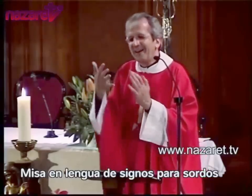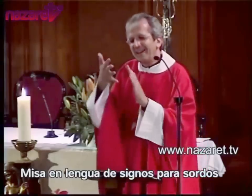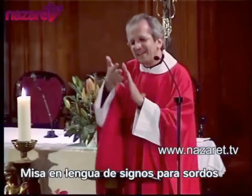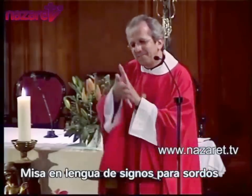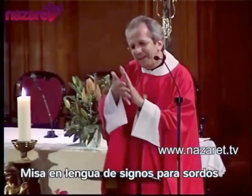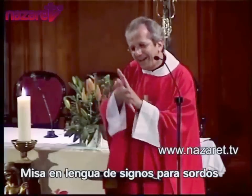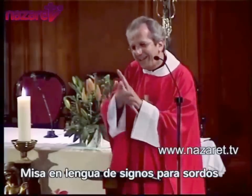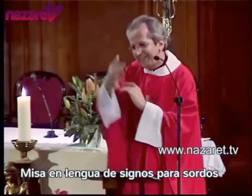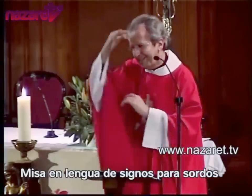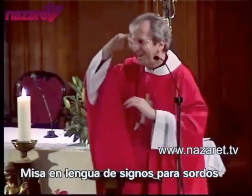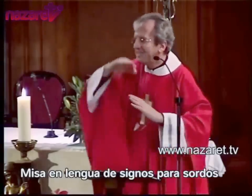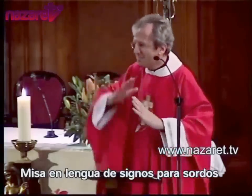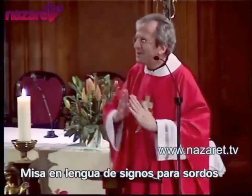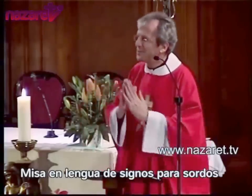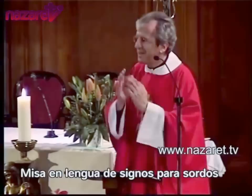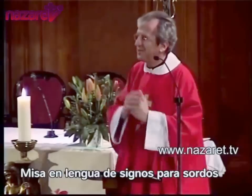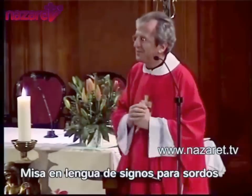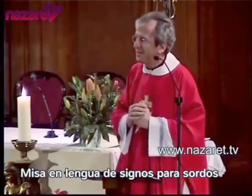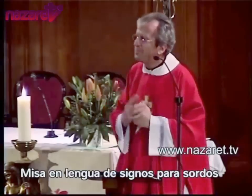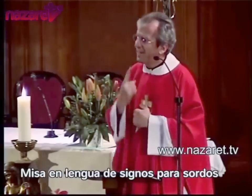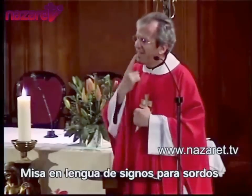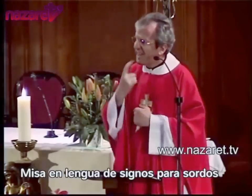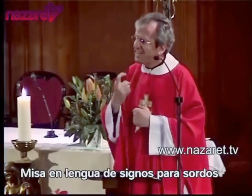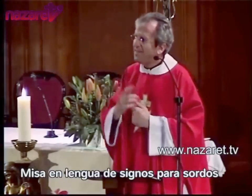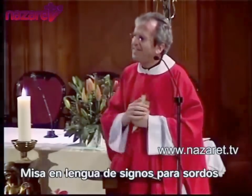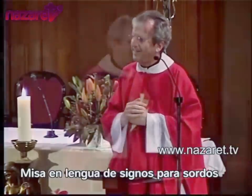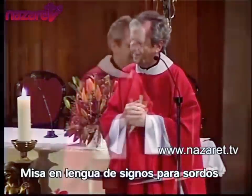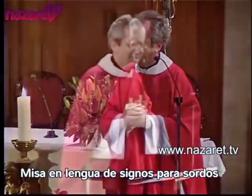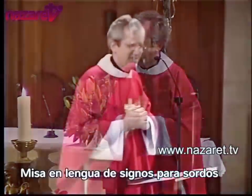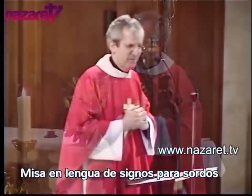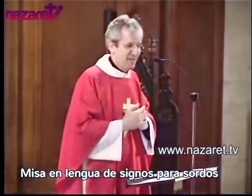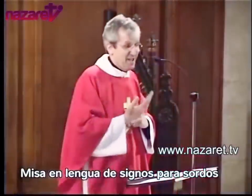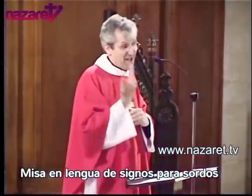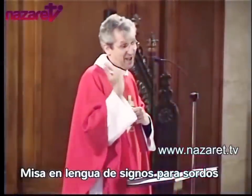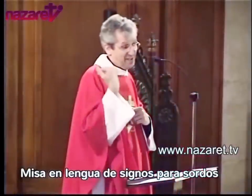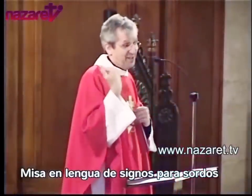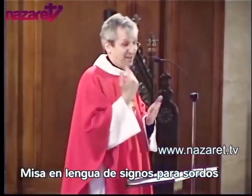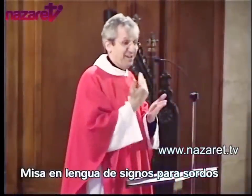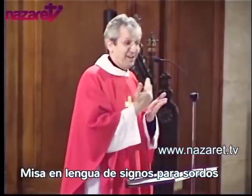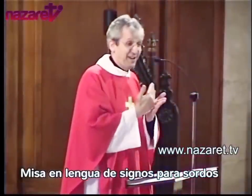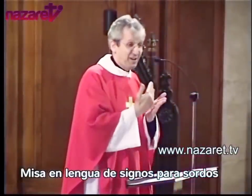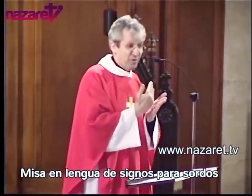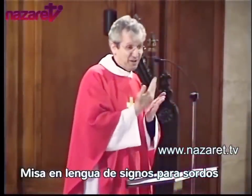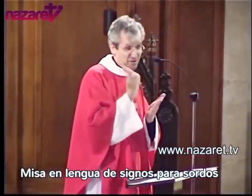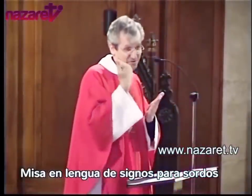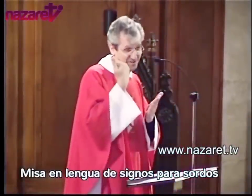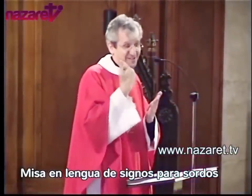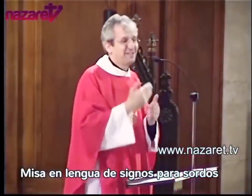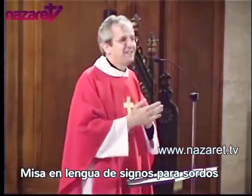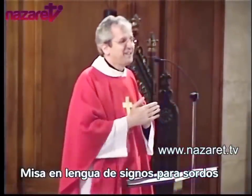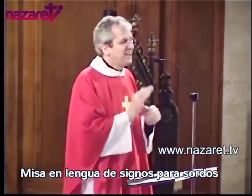¿cómo explicaríais el Espíritu Santo? Es difícil. Ayer en el